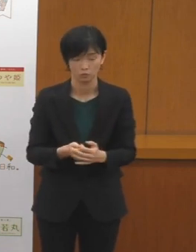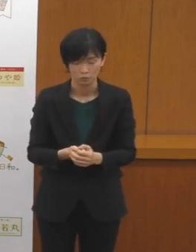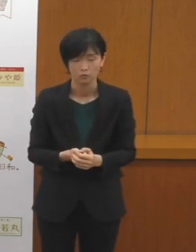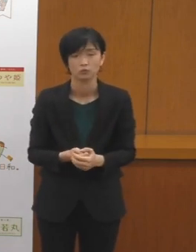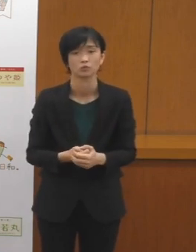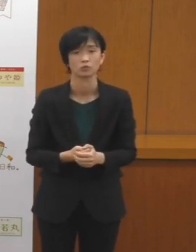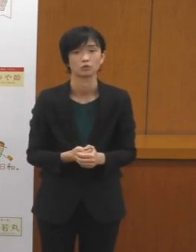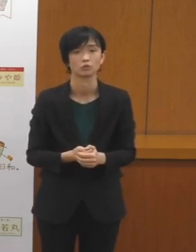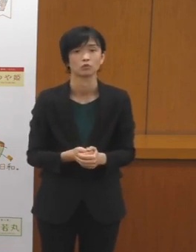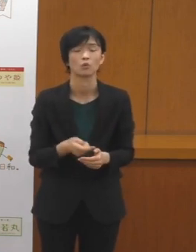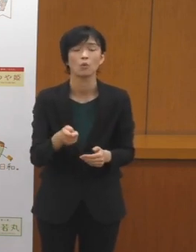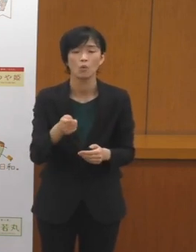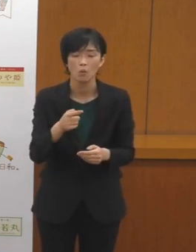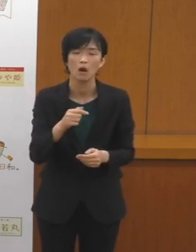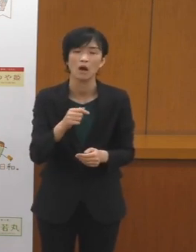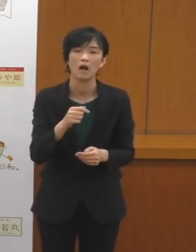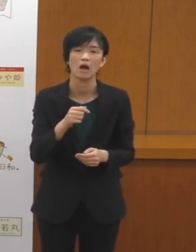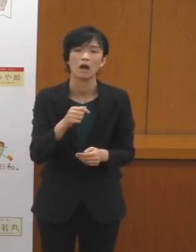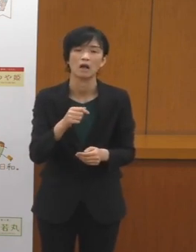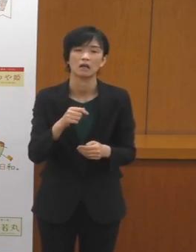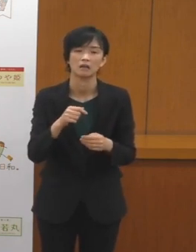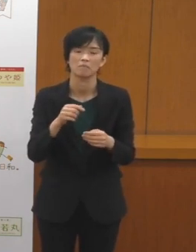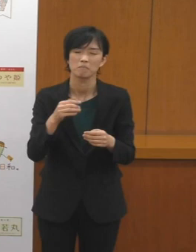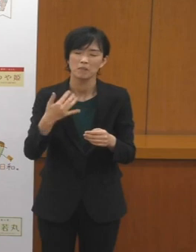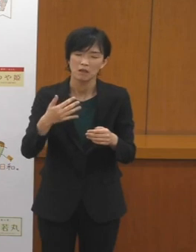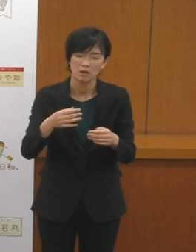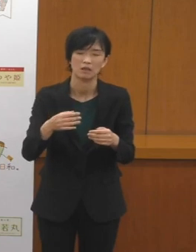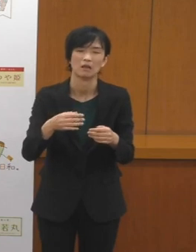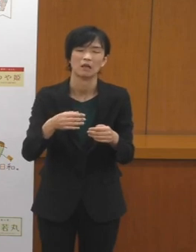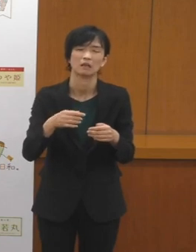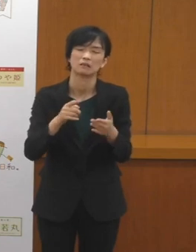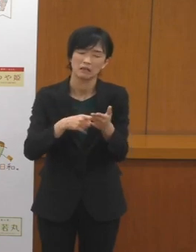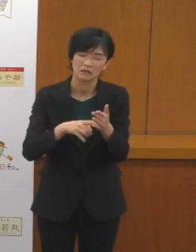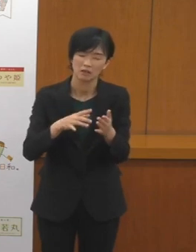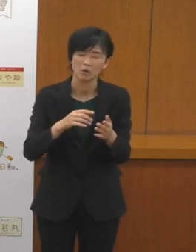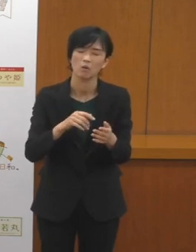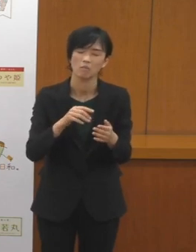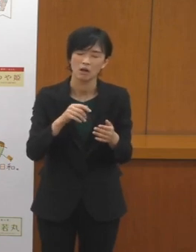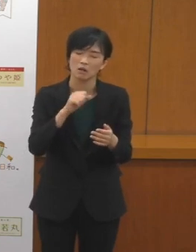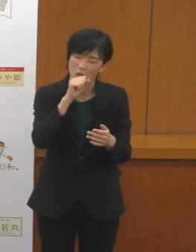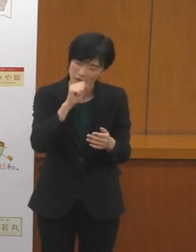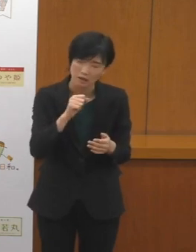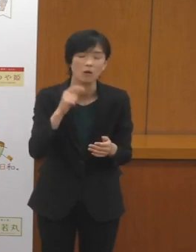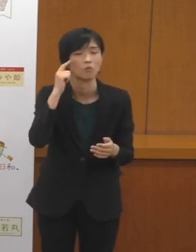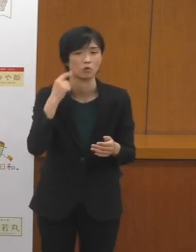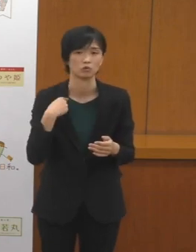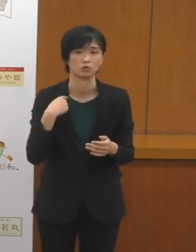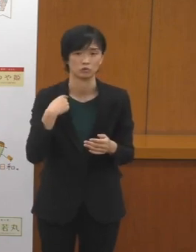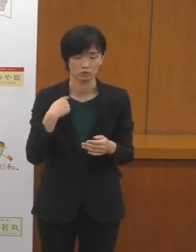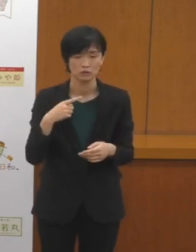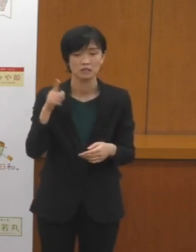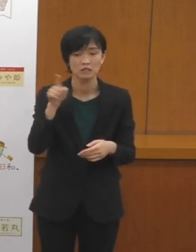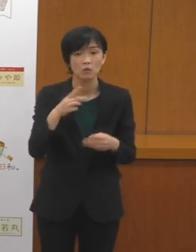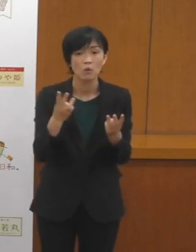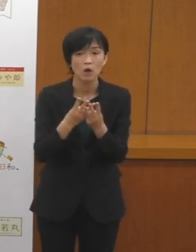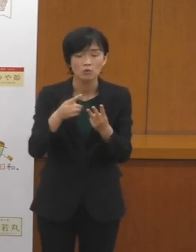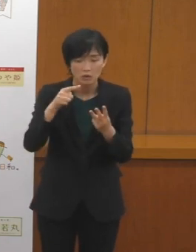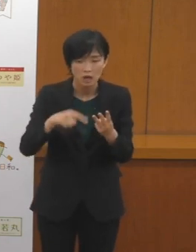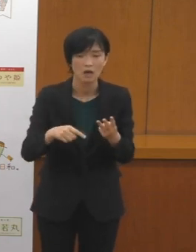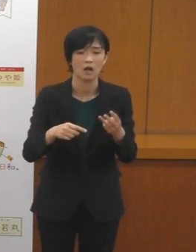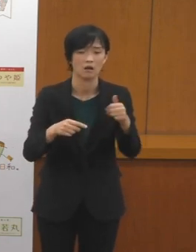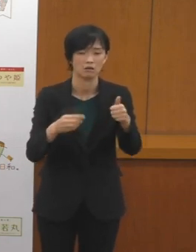一応それは良かったなというふうに思っています人口の半分女性であり半分